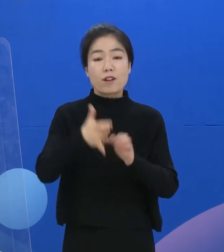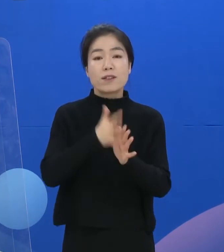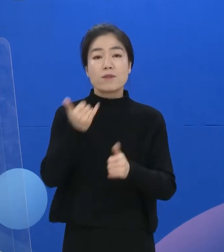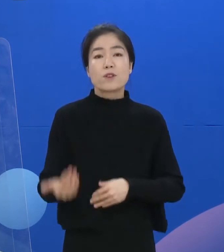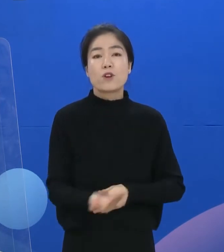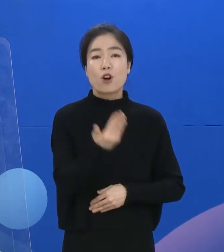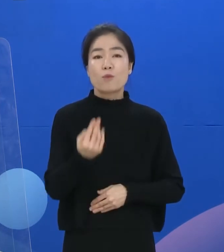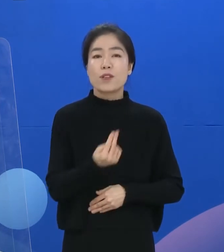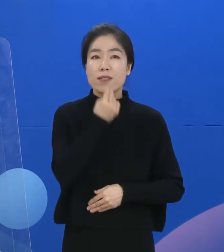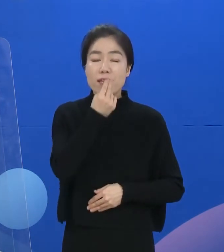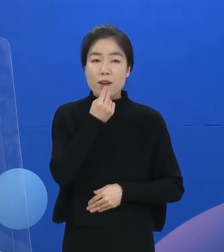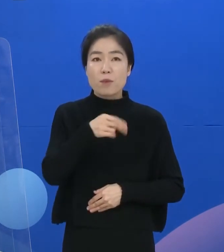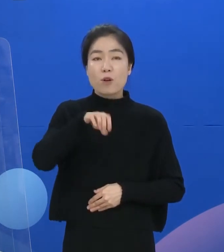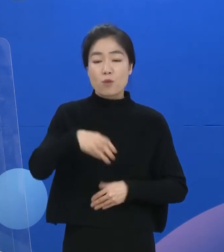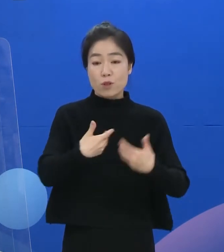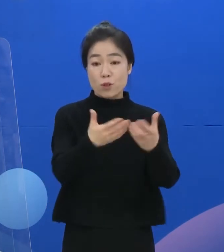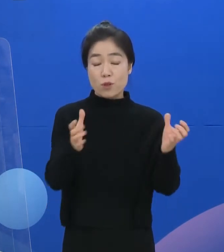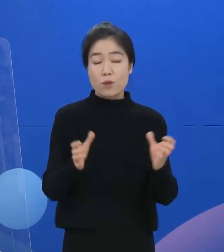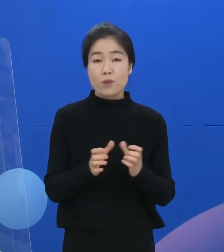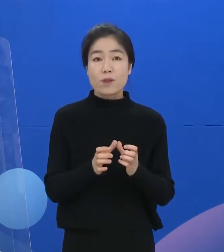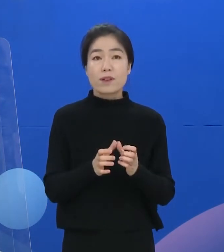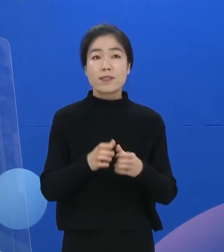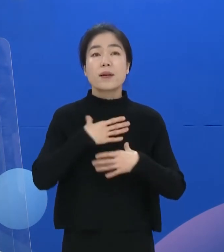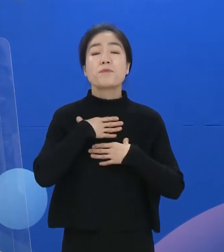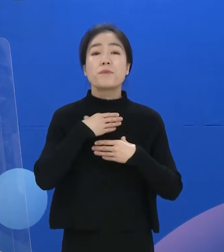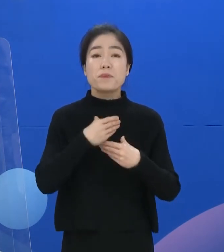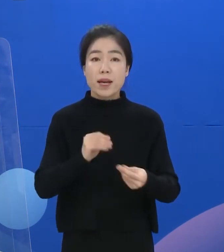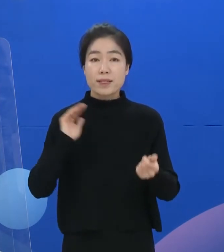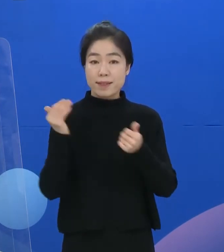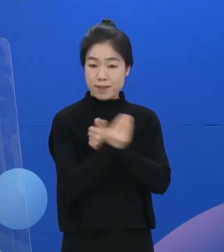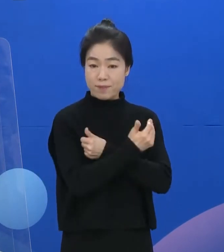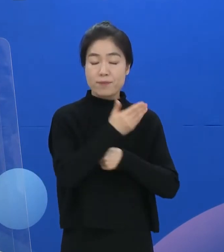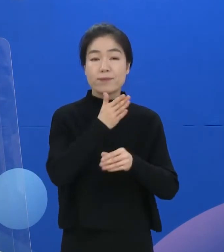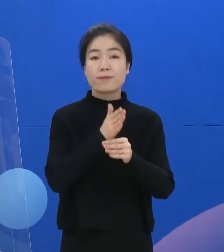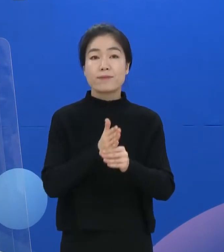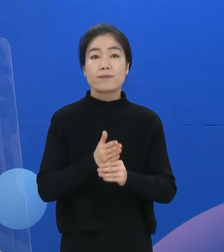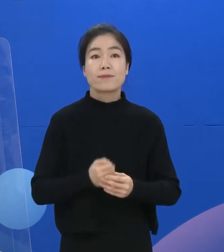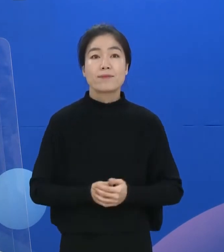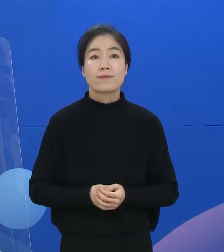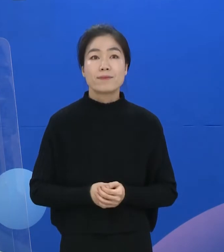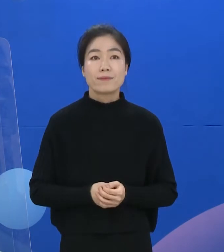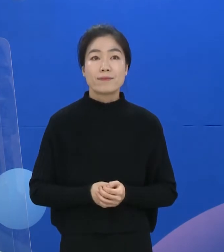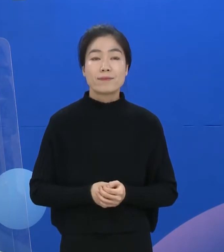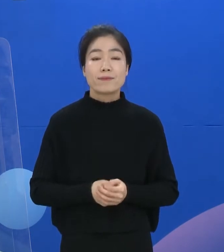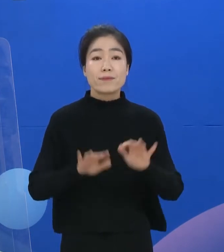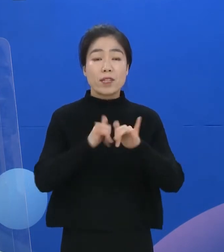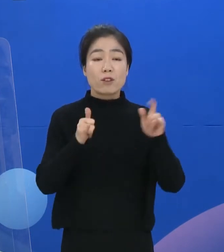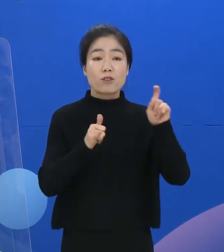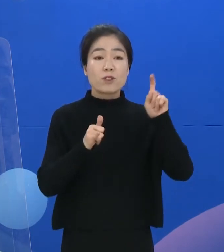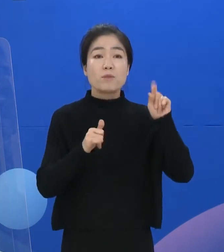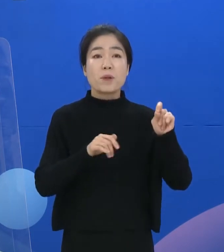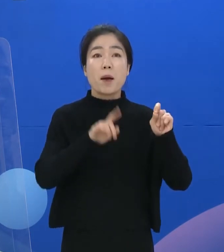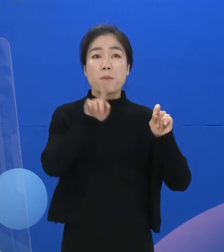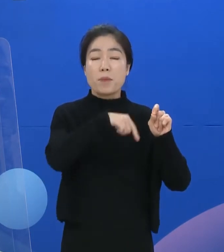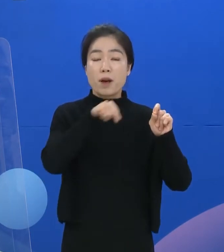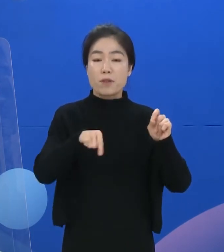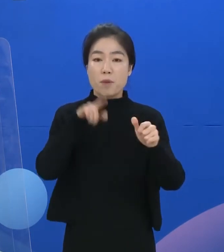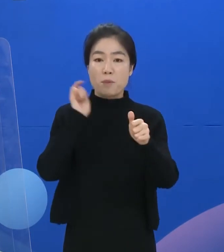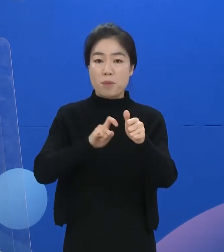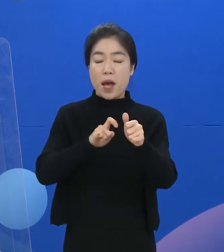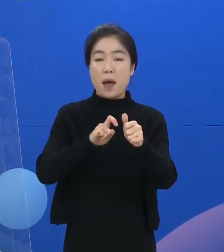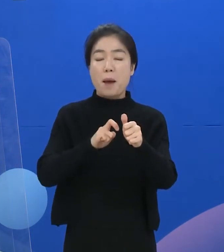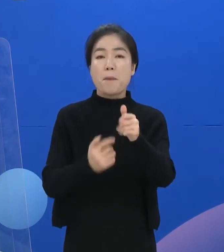선제적이고 실효성 있는 방역조치로 코로나-19로부터 신의 생명과 광주 공동체의